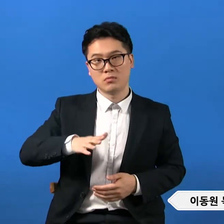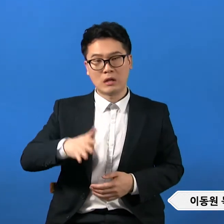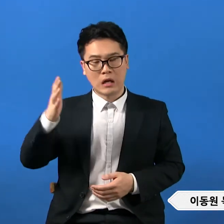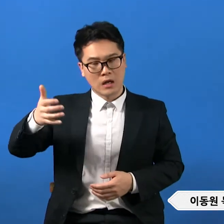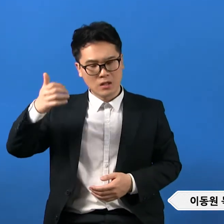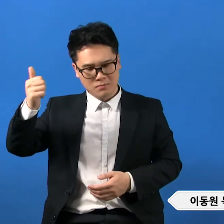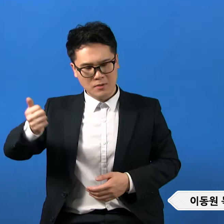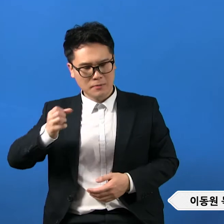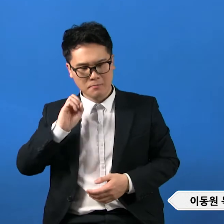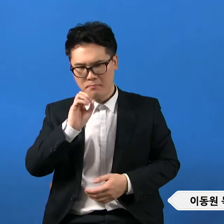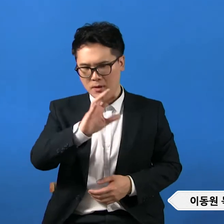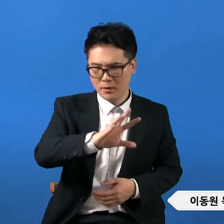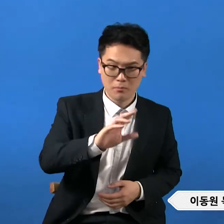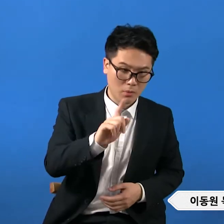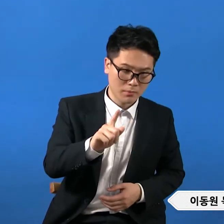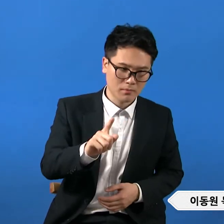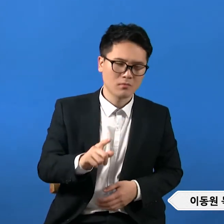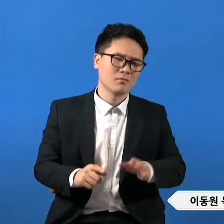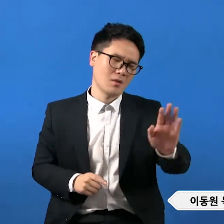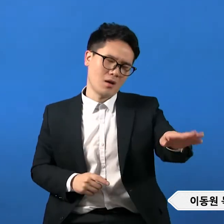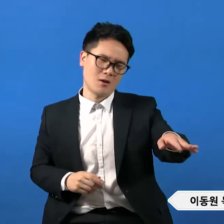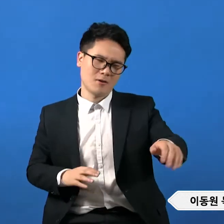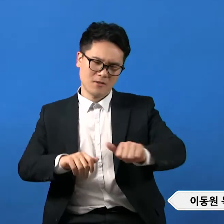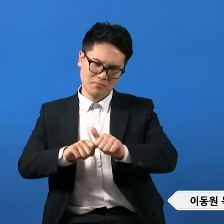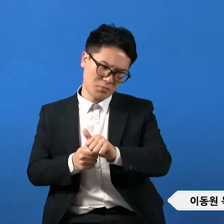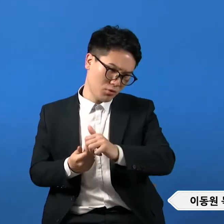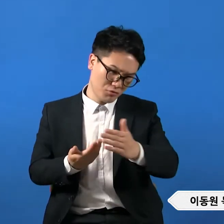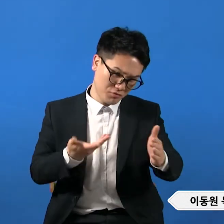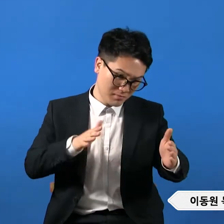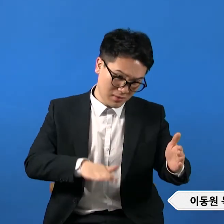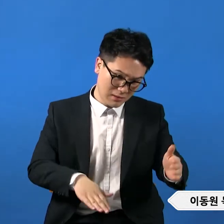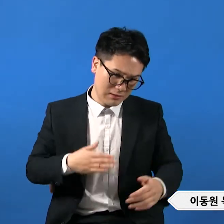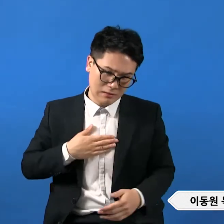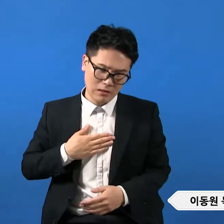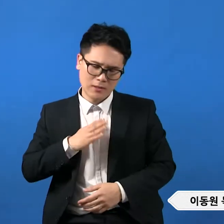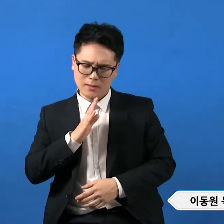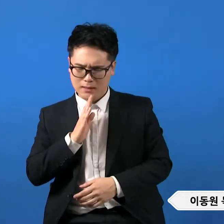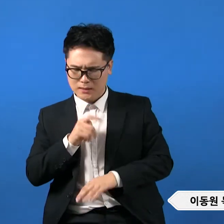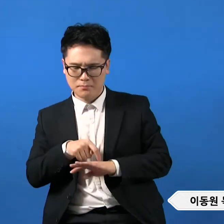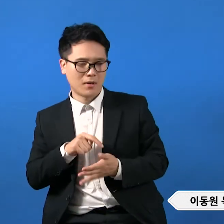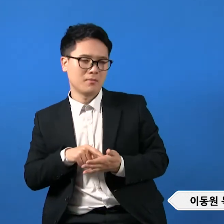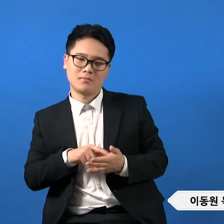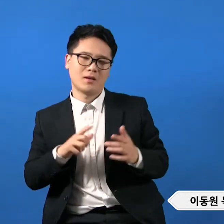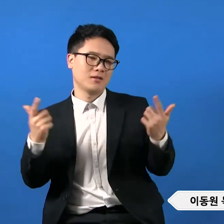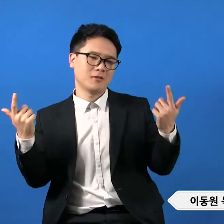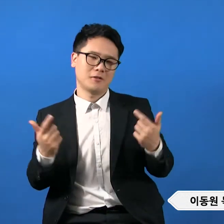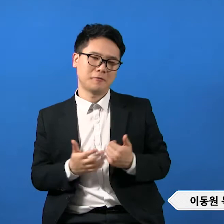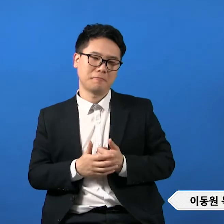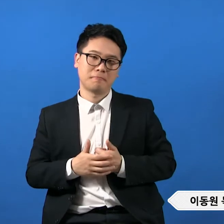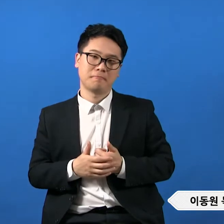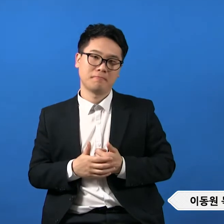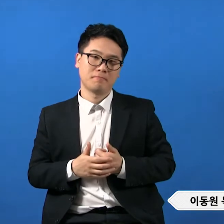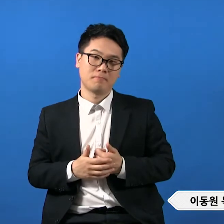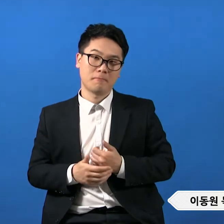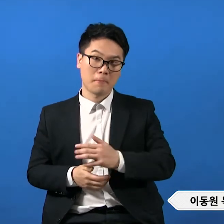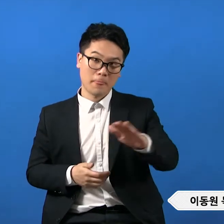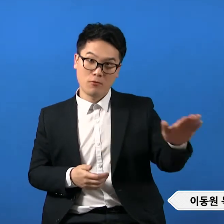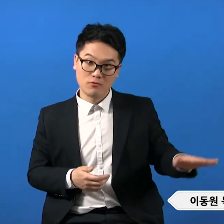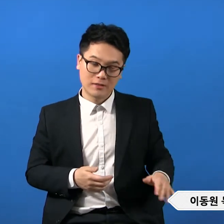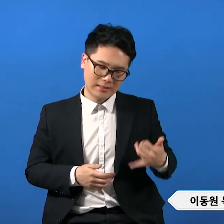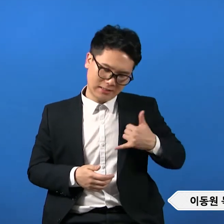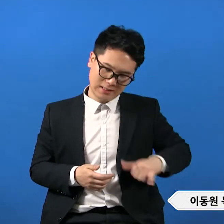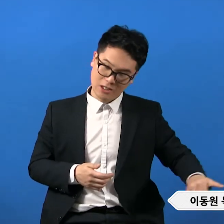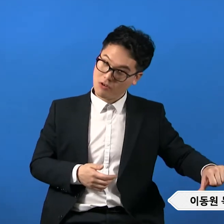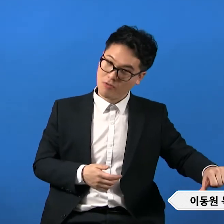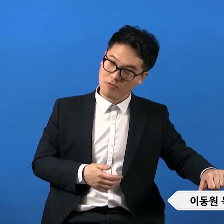이렇게 말씀하시는 거예요. 그게 내 본심이 아니야. 내 본심. 마치 우리가 우리의 자녀들을 야단칠